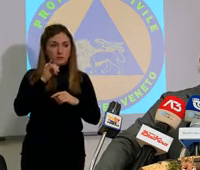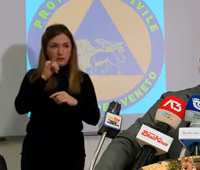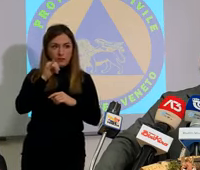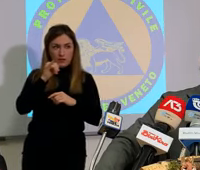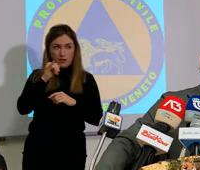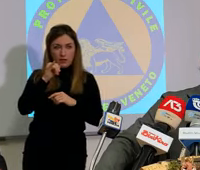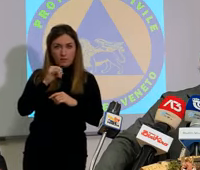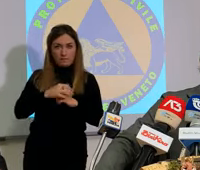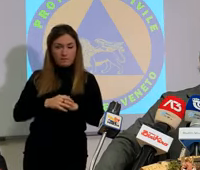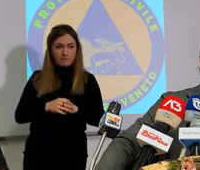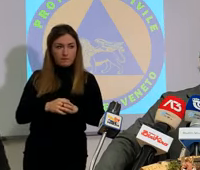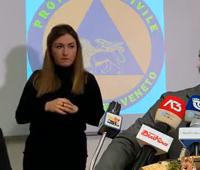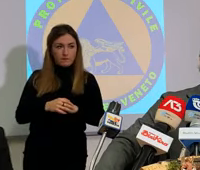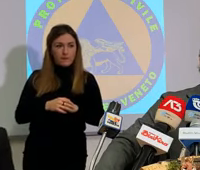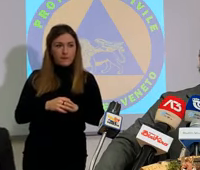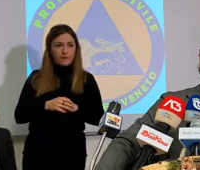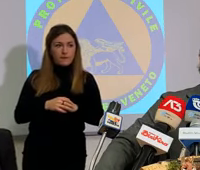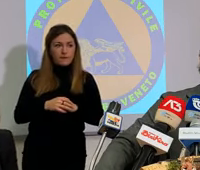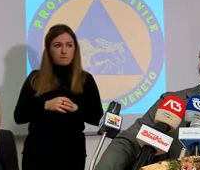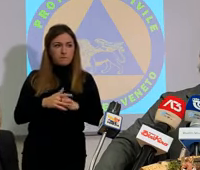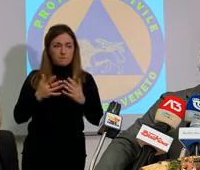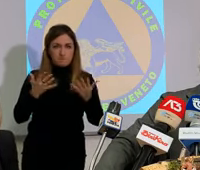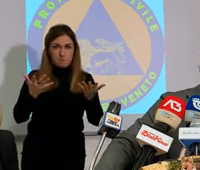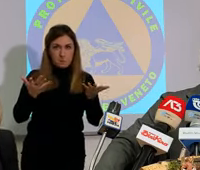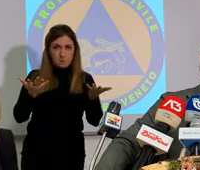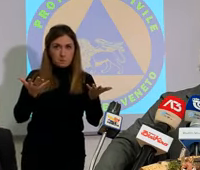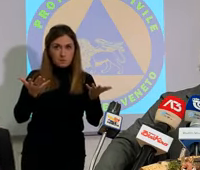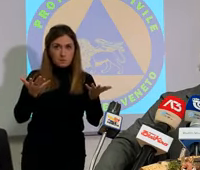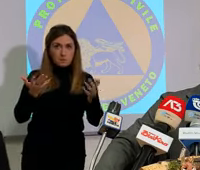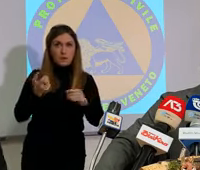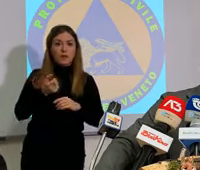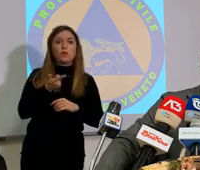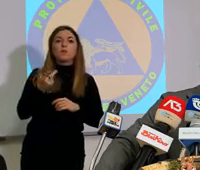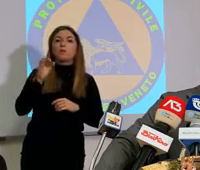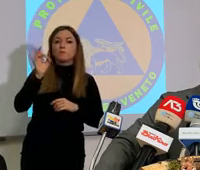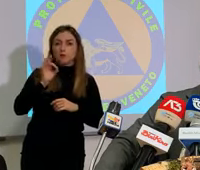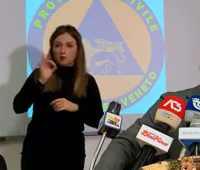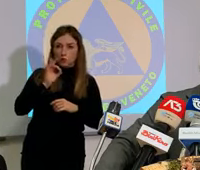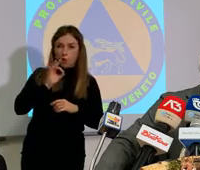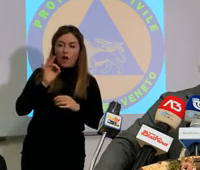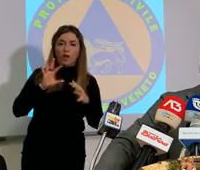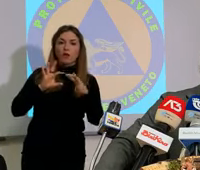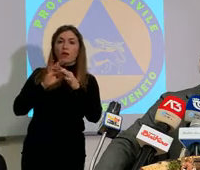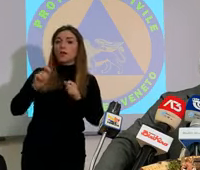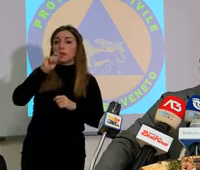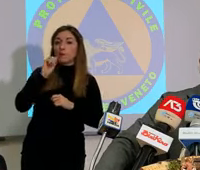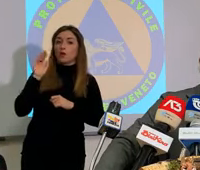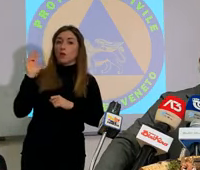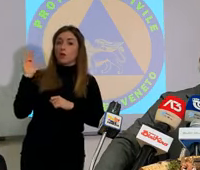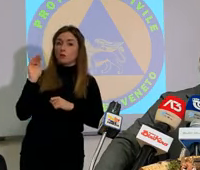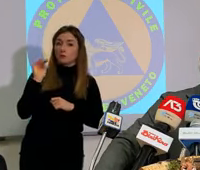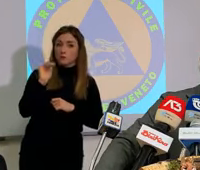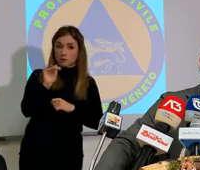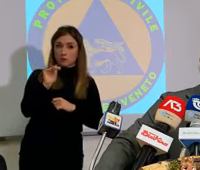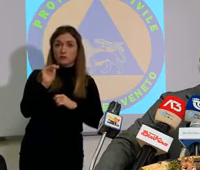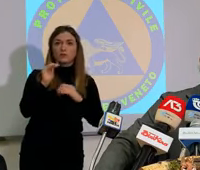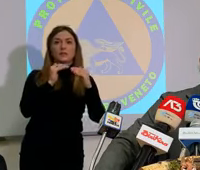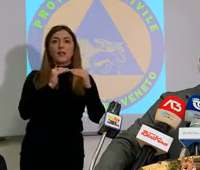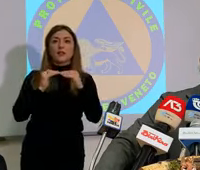se volete però il dato noi ce l'abbiamo anche il dato percentuale sui tamponi quotidiano standardizzato